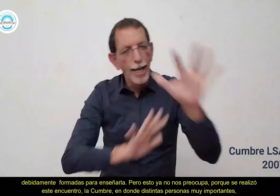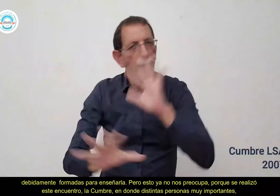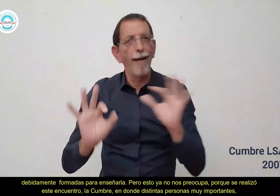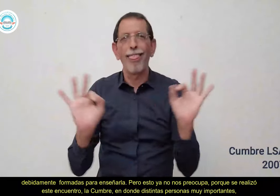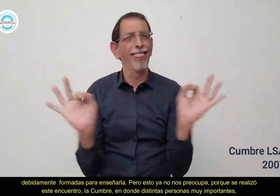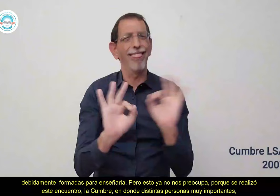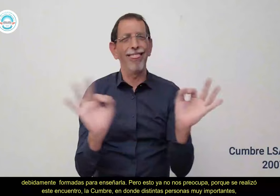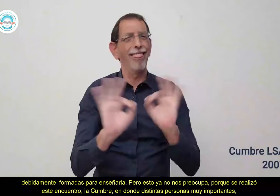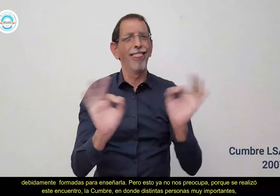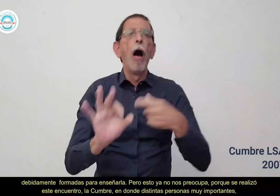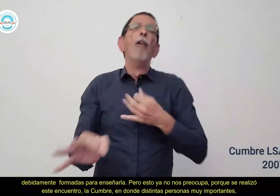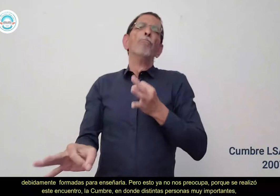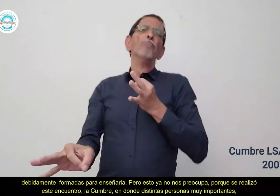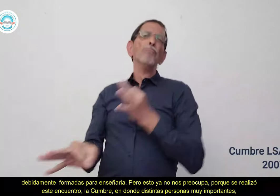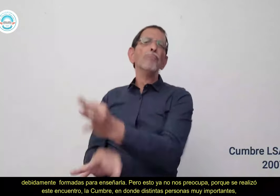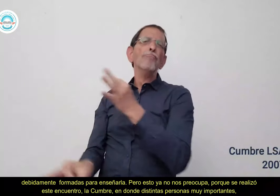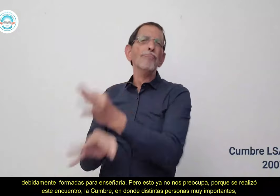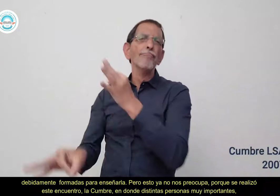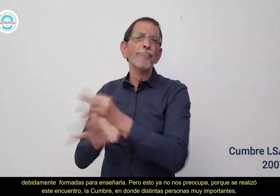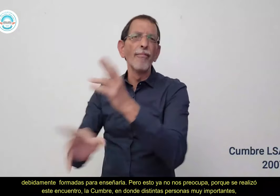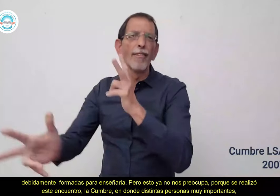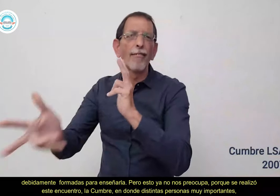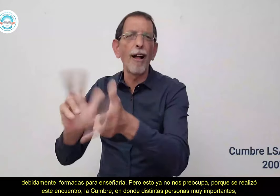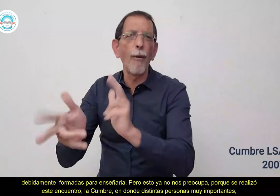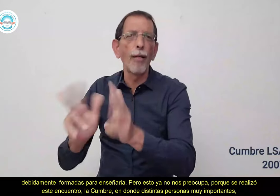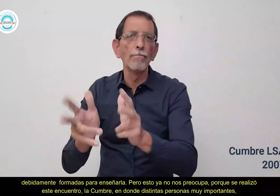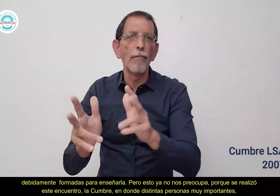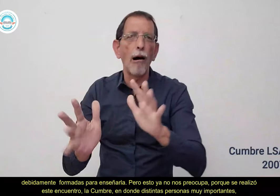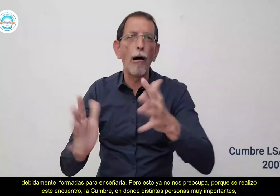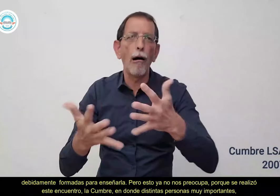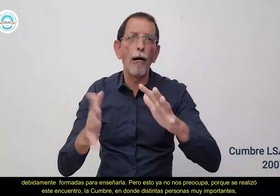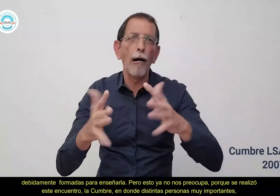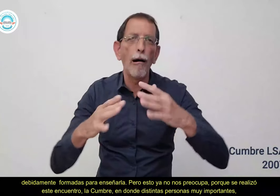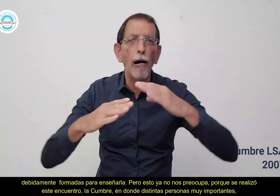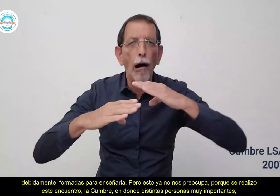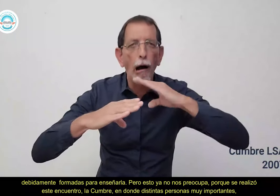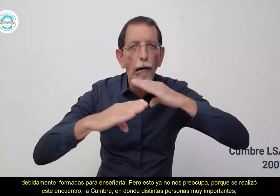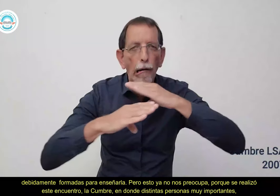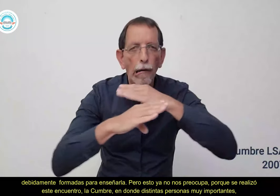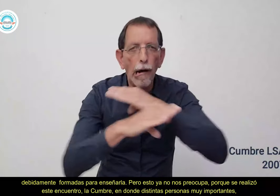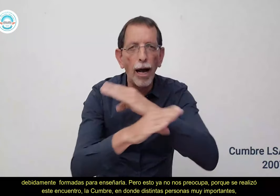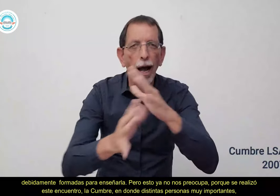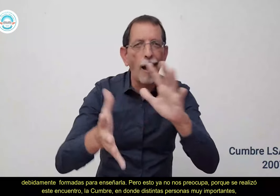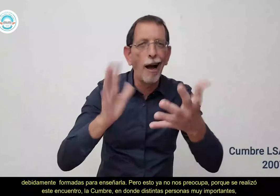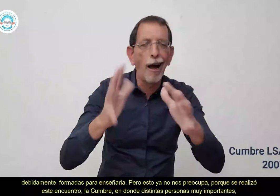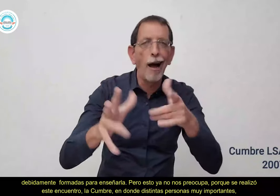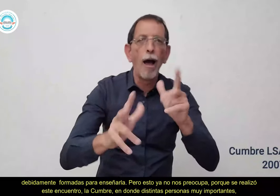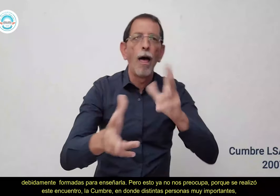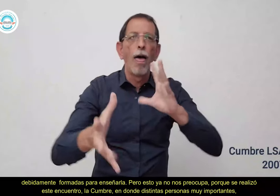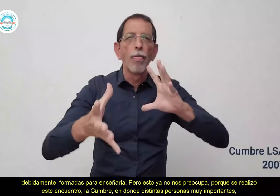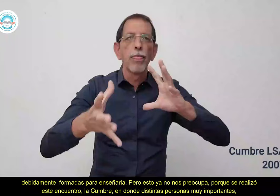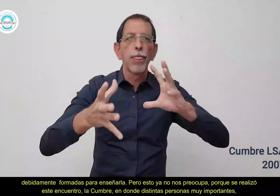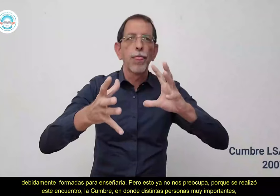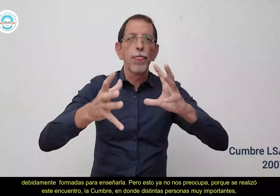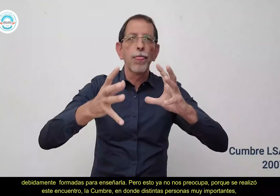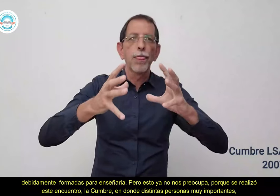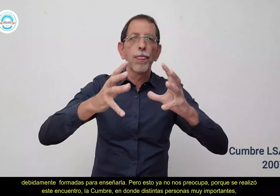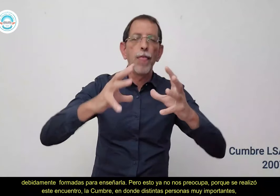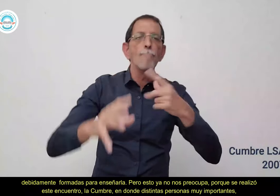ocurrido que no había personas sordas debidamente formadas para enseñarla. Pero esto ya